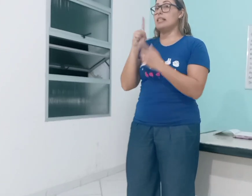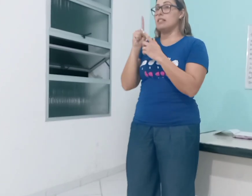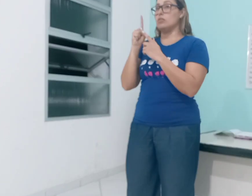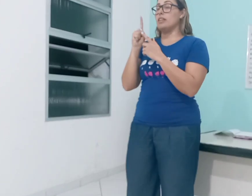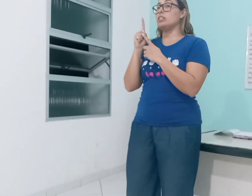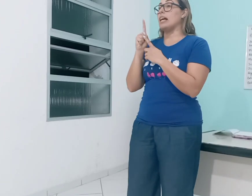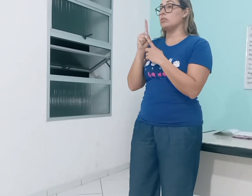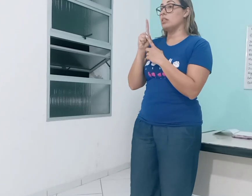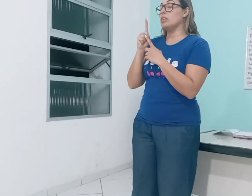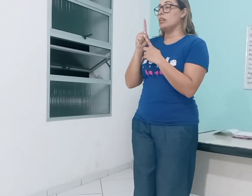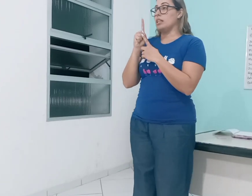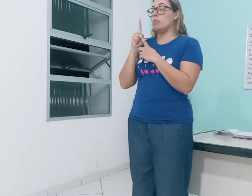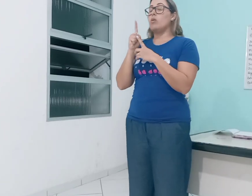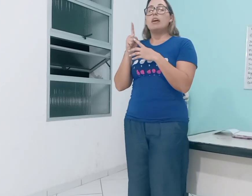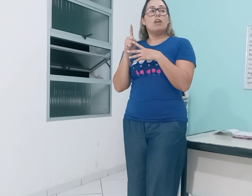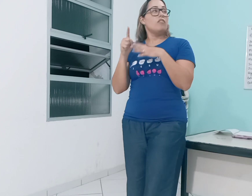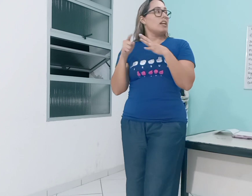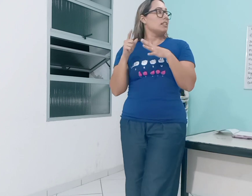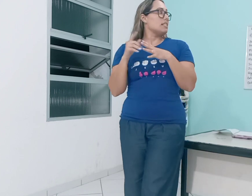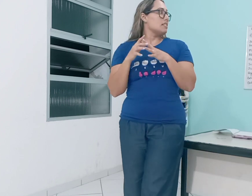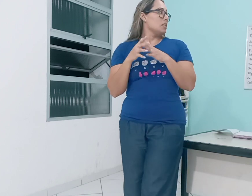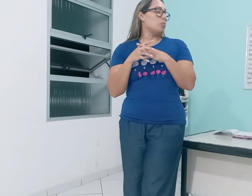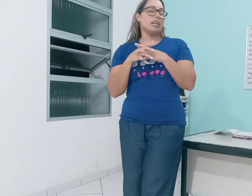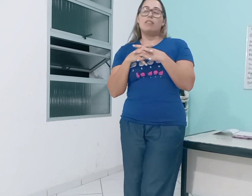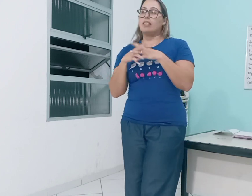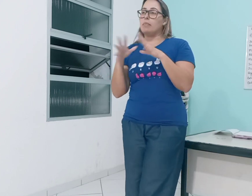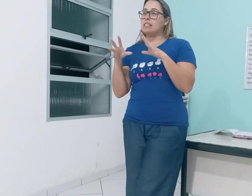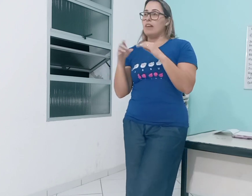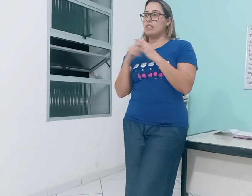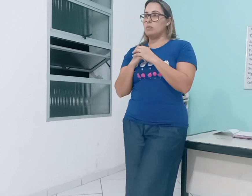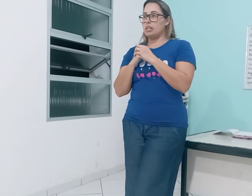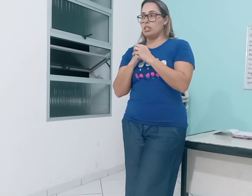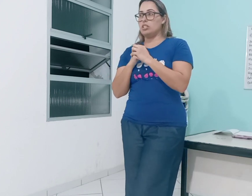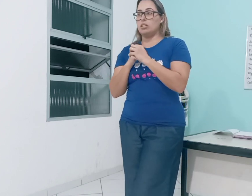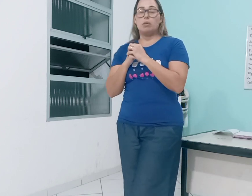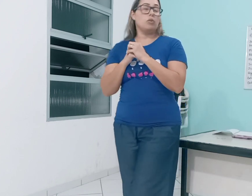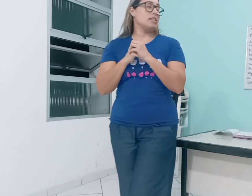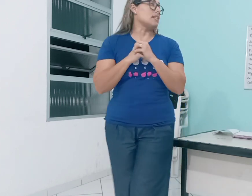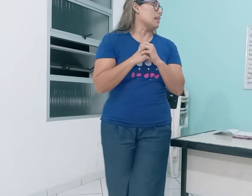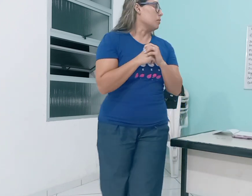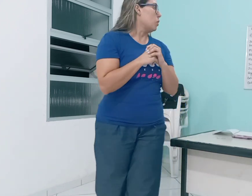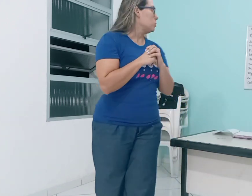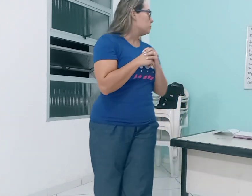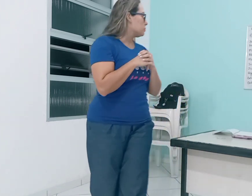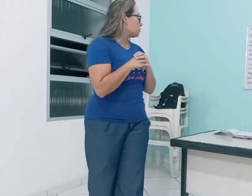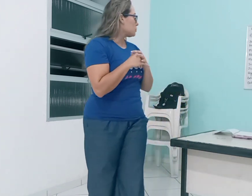desenho fechado. Tá bom? Eu vou falando assim porque vai ficar mais fácil para a gente memorizar, tá bom?